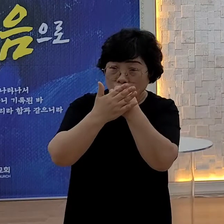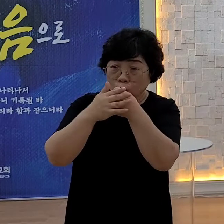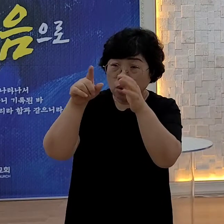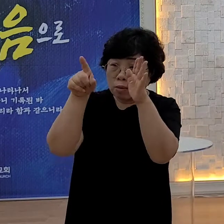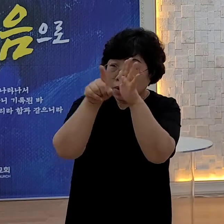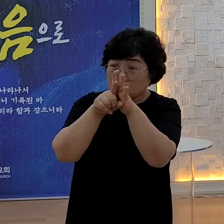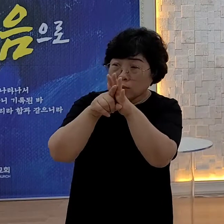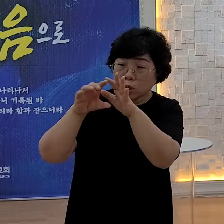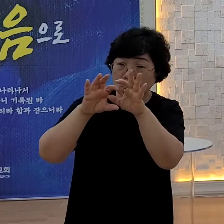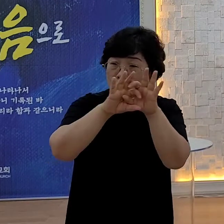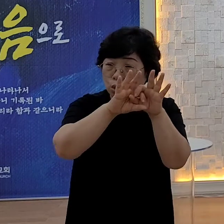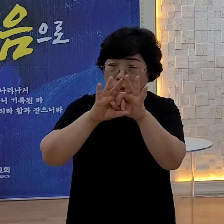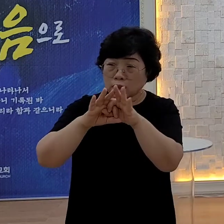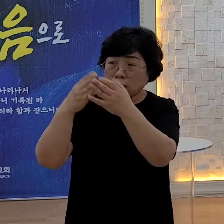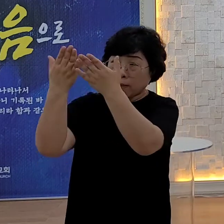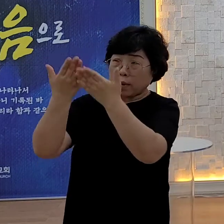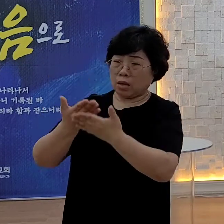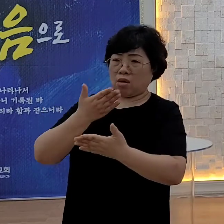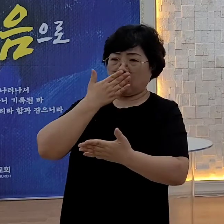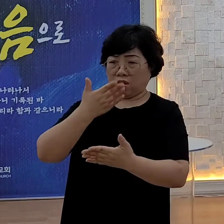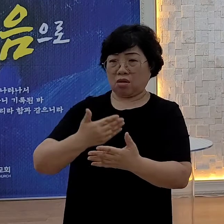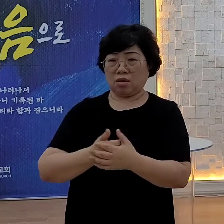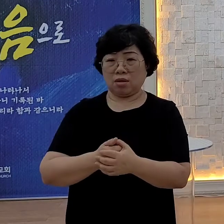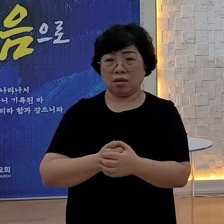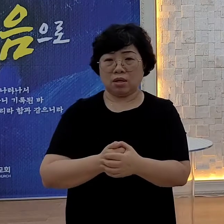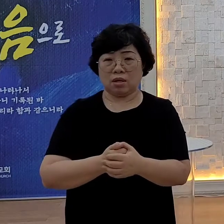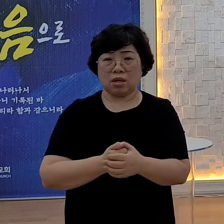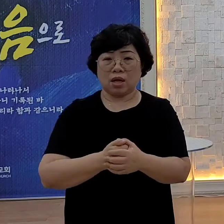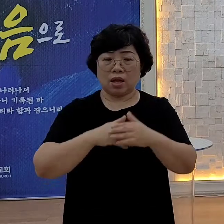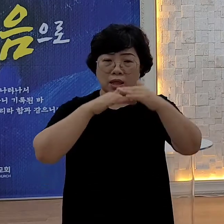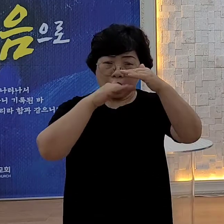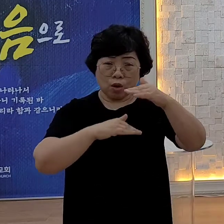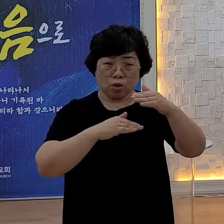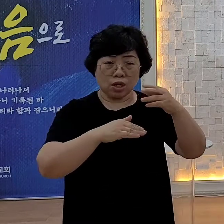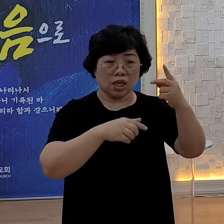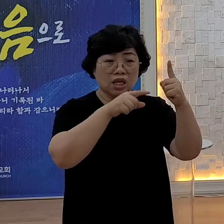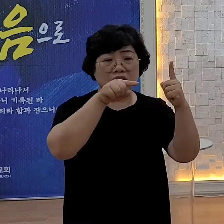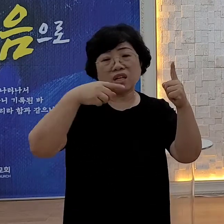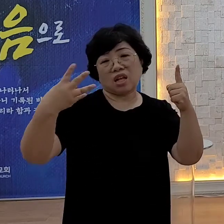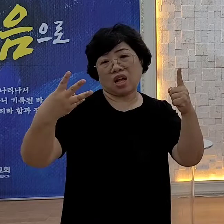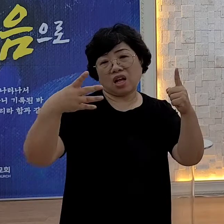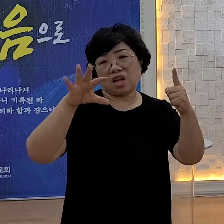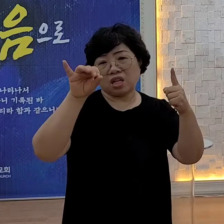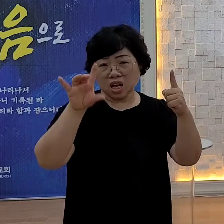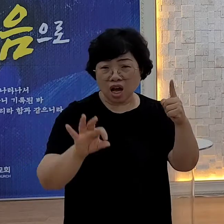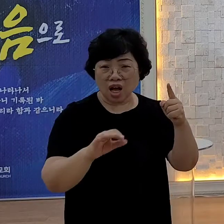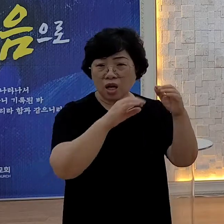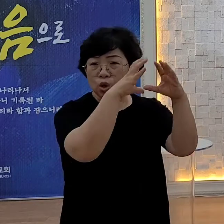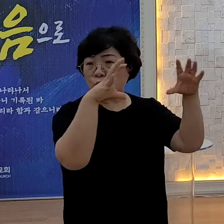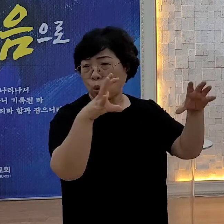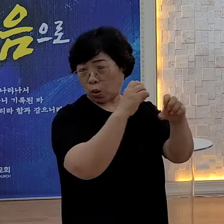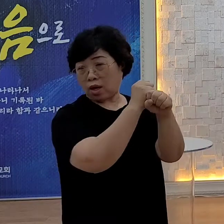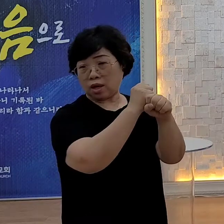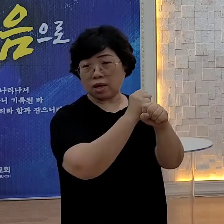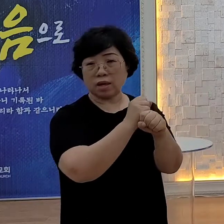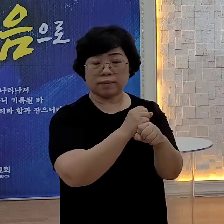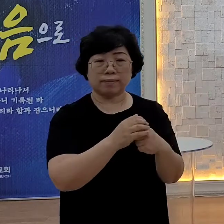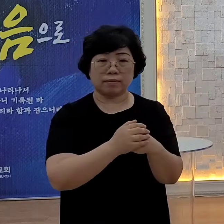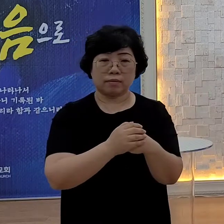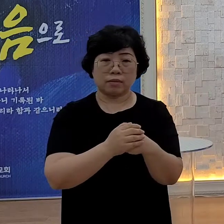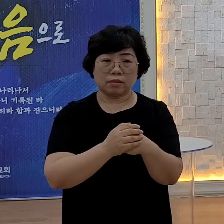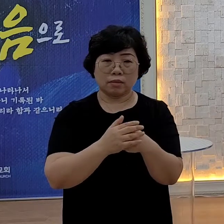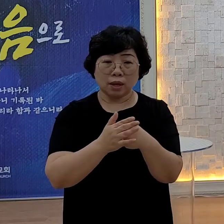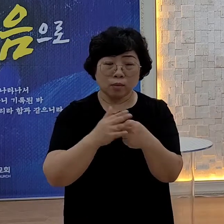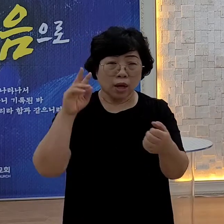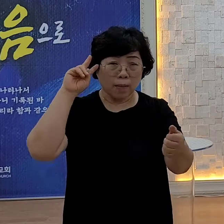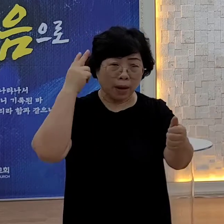믿음으로 주어진 것이다 라는 것을 말하는 것이죠. 그래서 바울이 이 중요한 믿음을 우리에게 지금